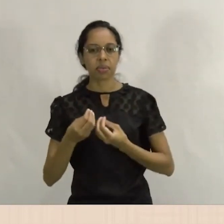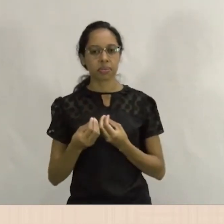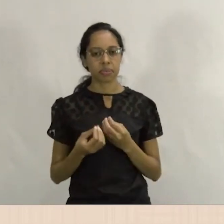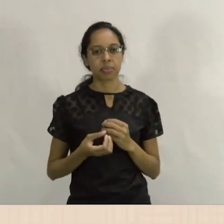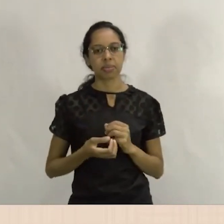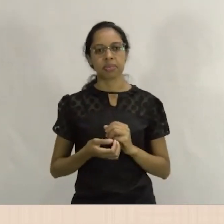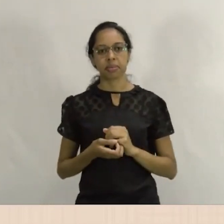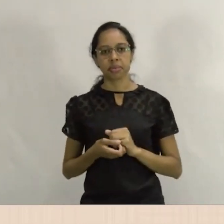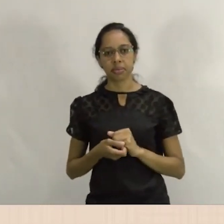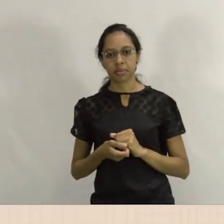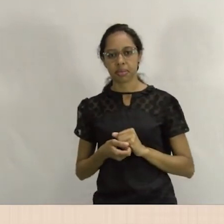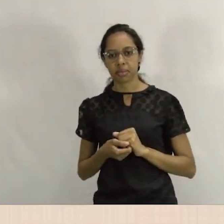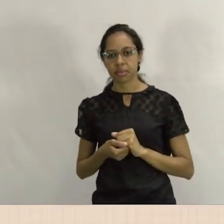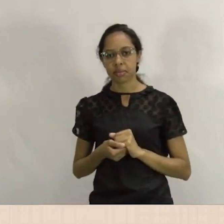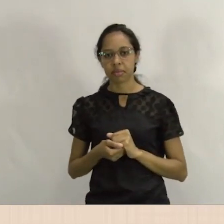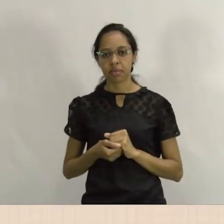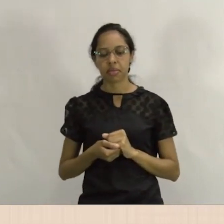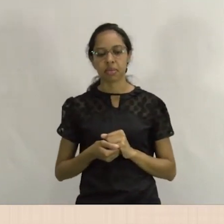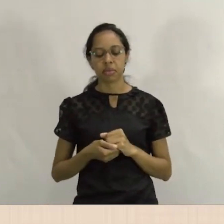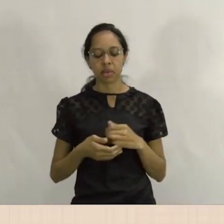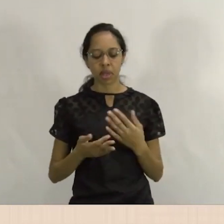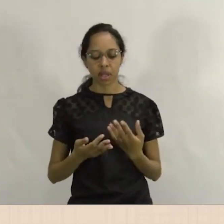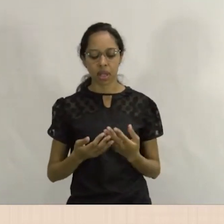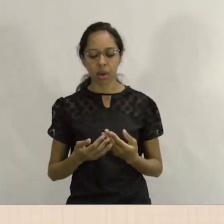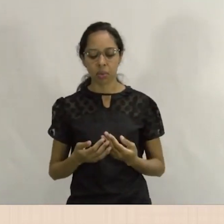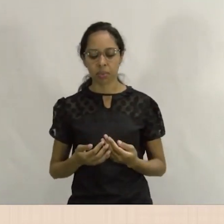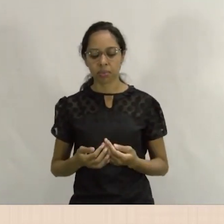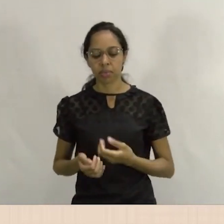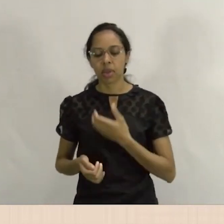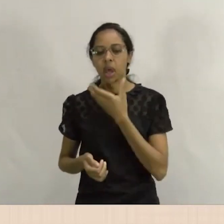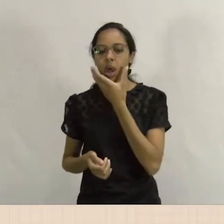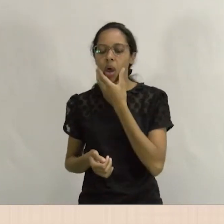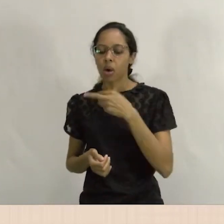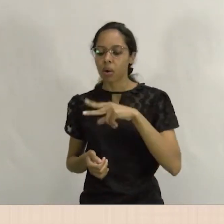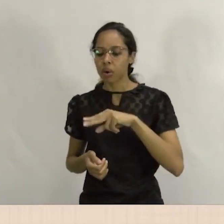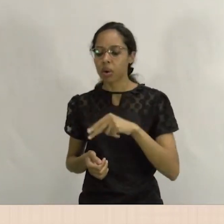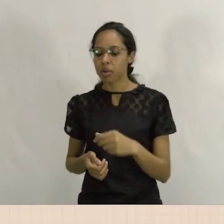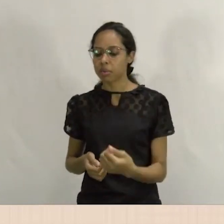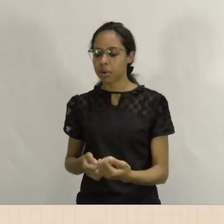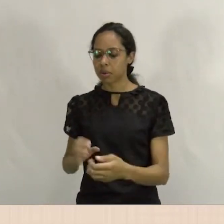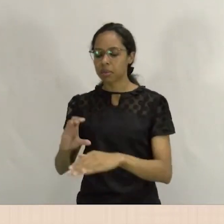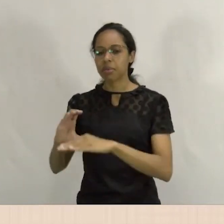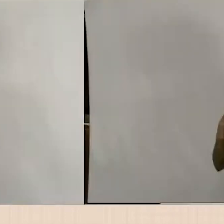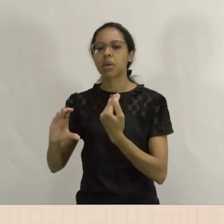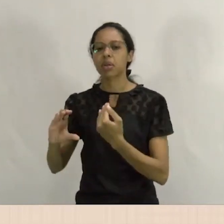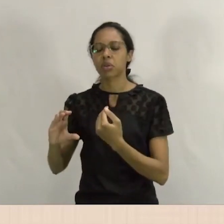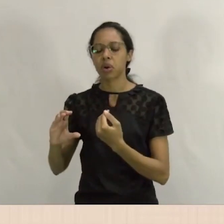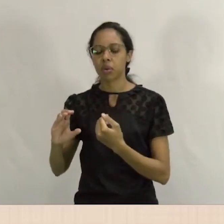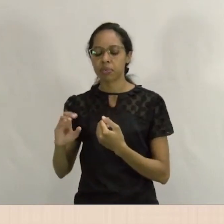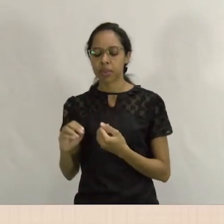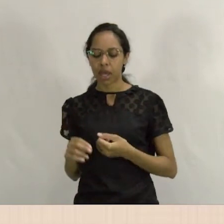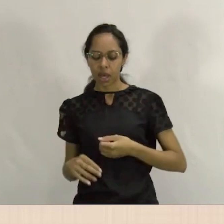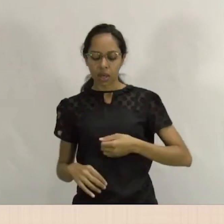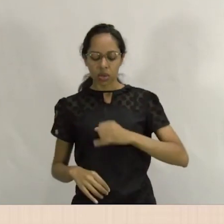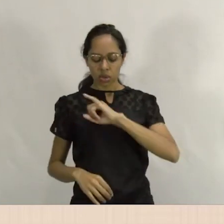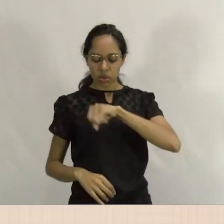Aí, irmãos, um irmão me mandou uma coisa que eu achei muito interessante, em João capítulo 10.